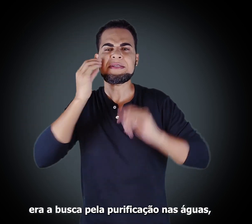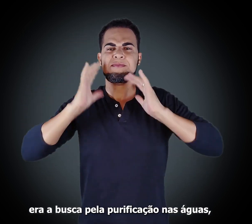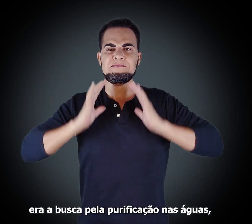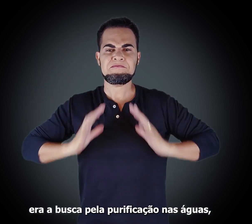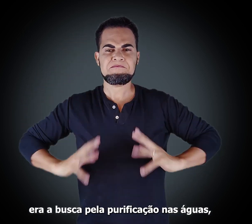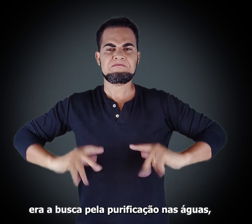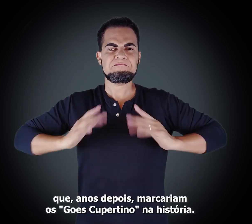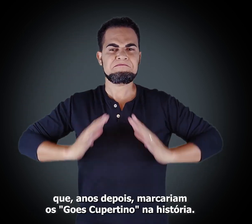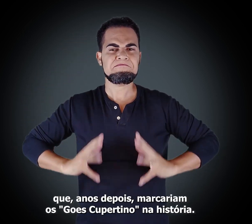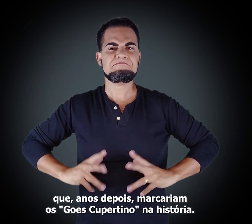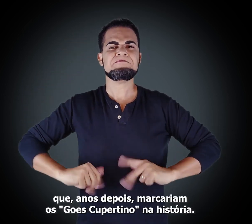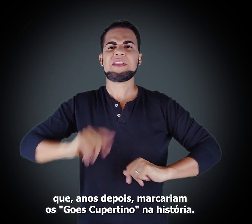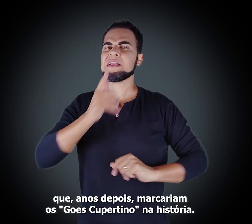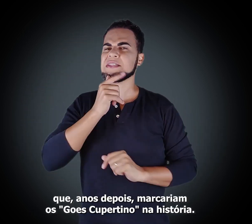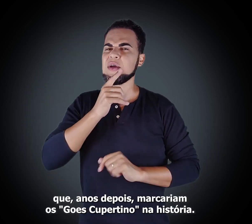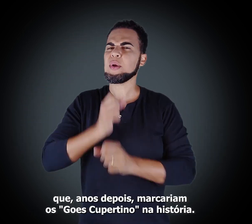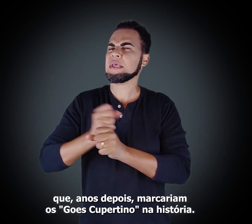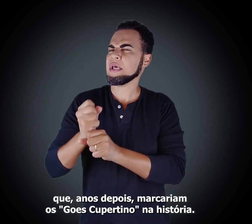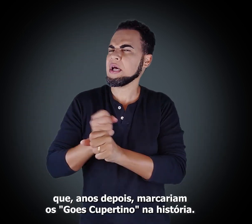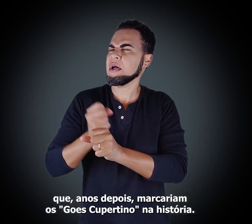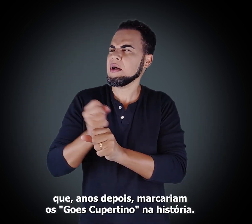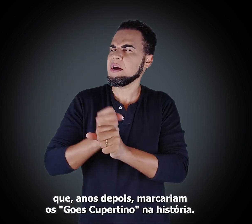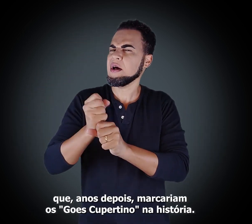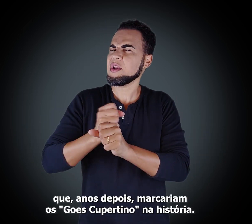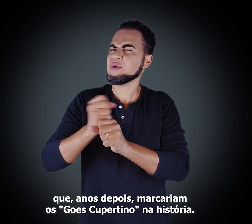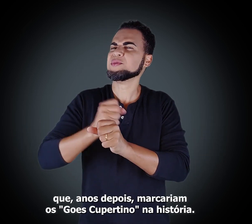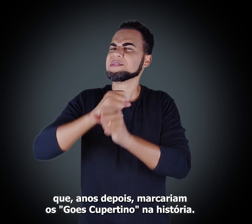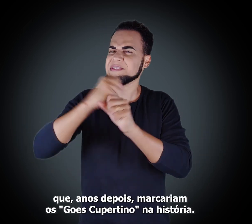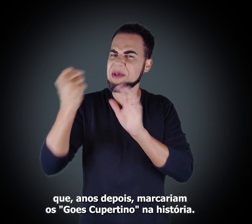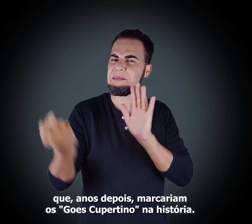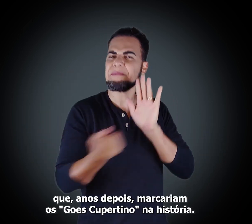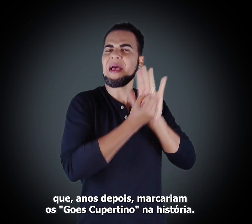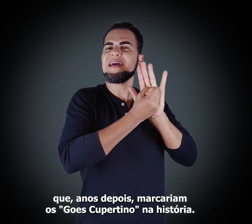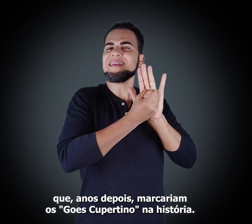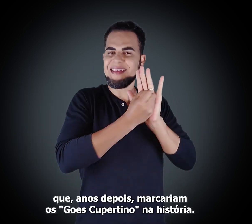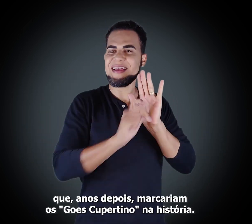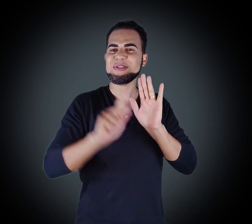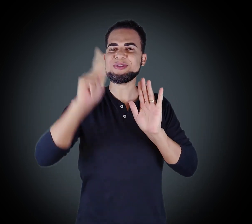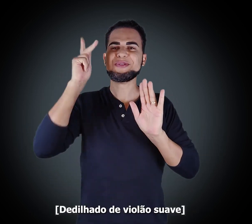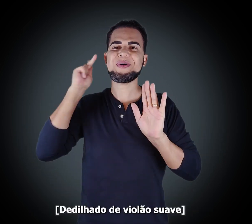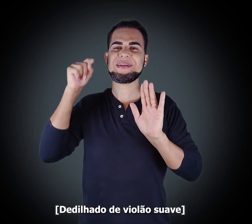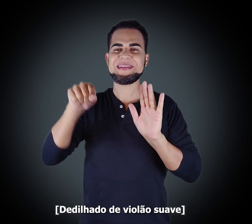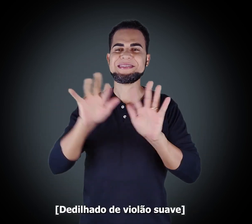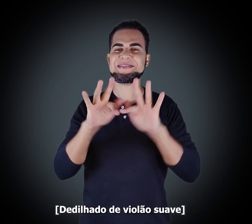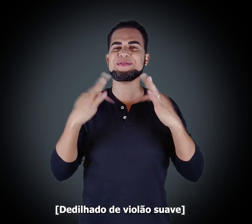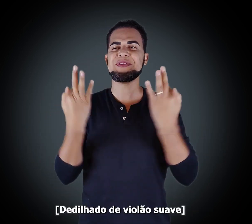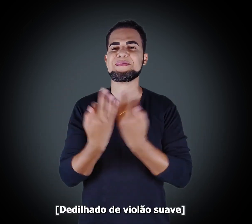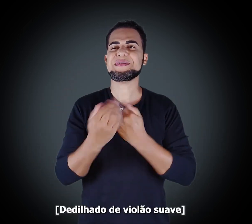purificação nas águas, que anos depois marcariam os Góes Cupertino na história.